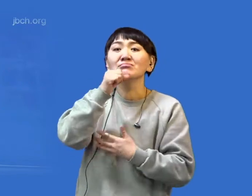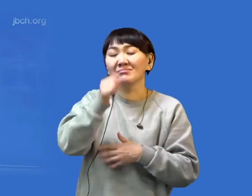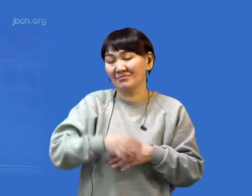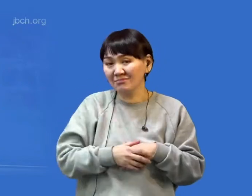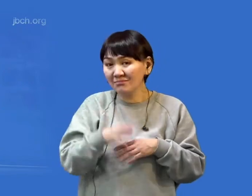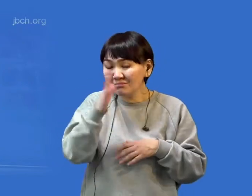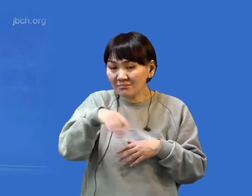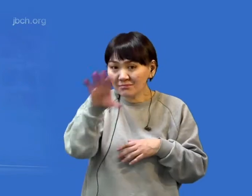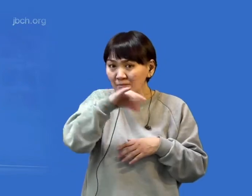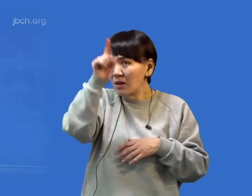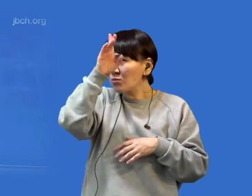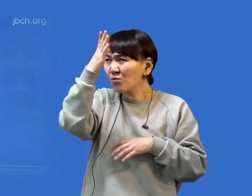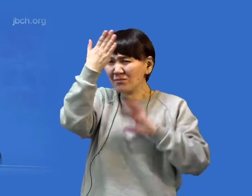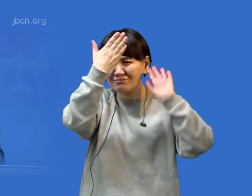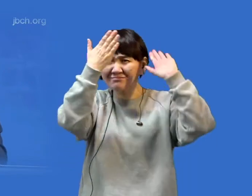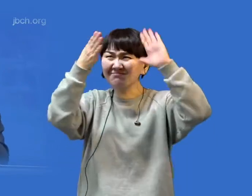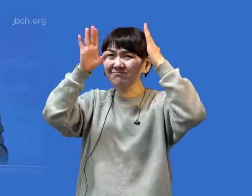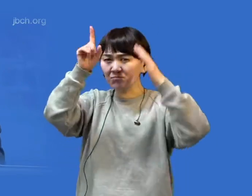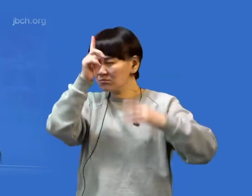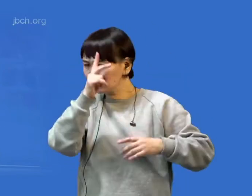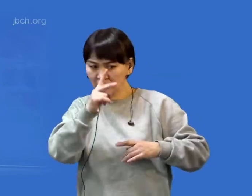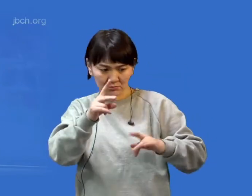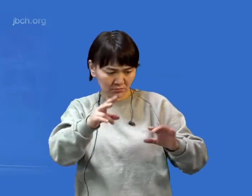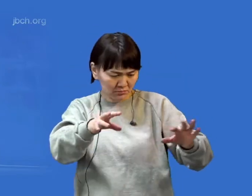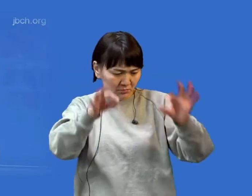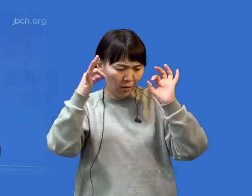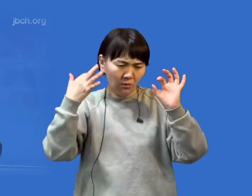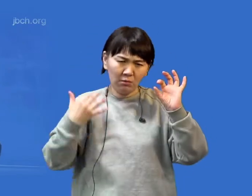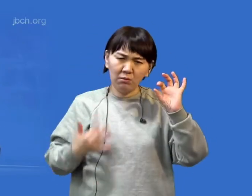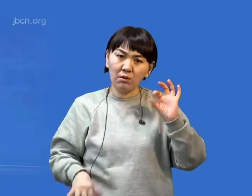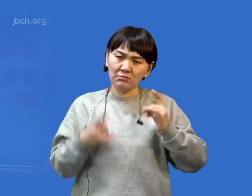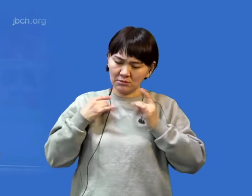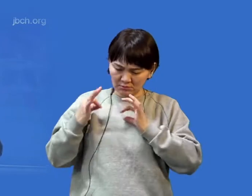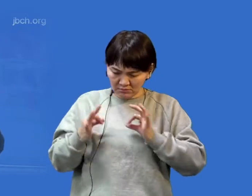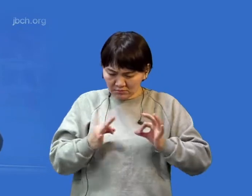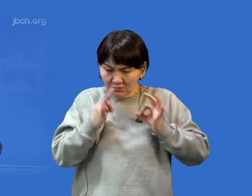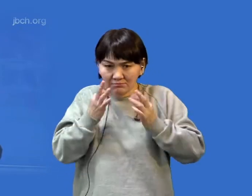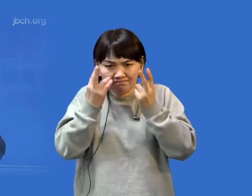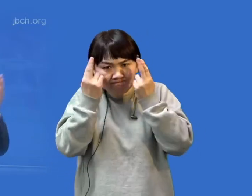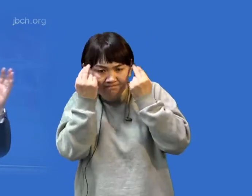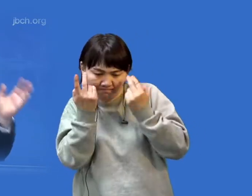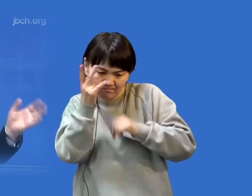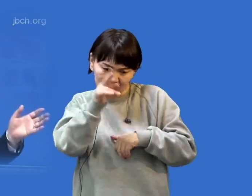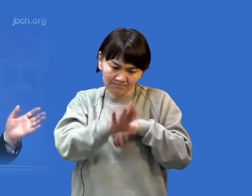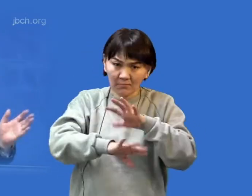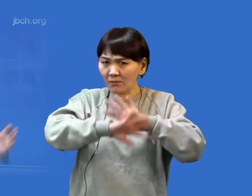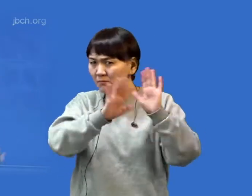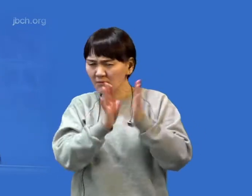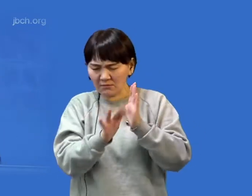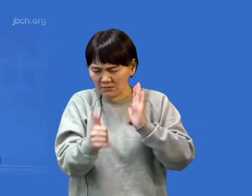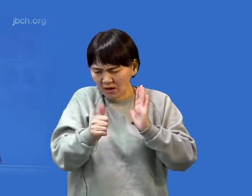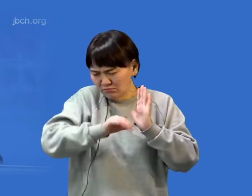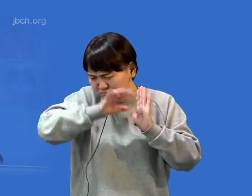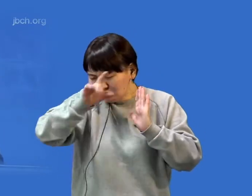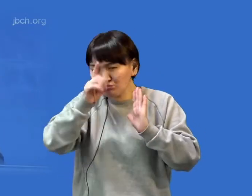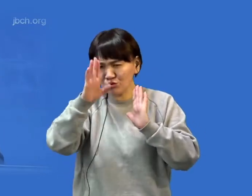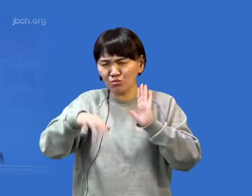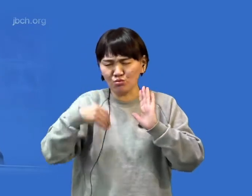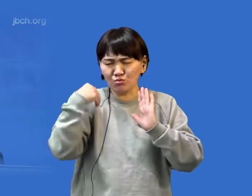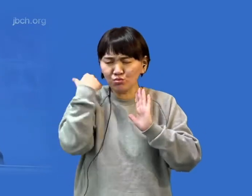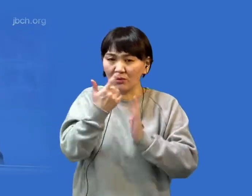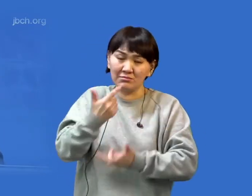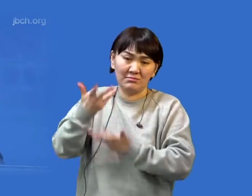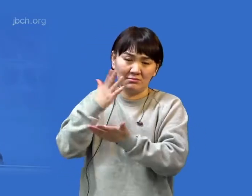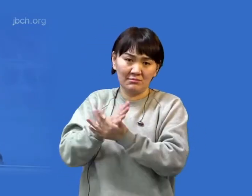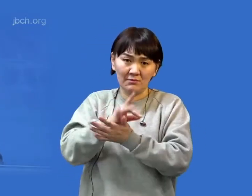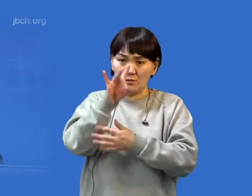Бид бүхэн бурханд л сайн харагдах хэрэгтэй. Бурхны хүслийн дагуу амьдрах юм бол бурхан сайн бүх зүйлийг бидэнд өгнө гэсэн.